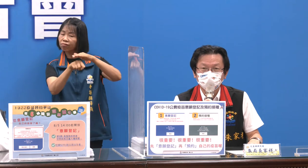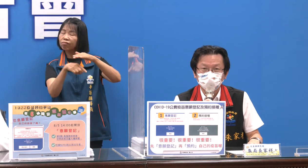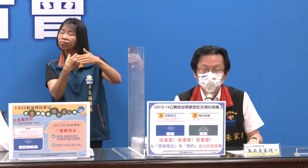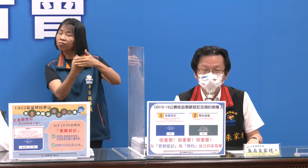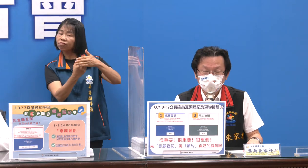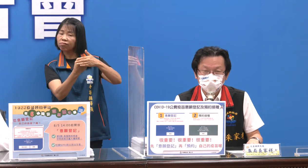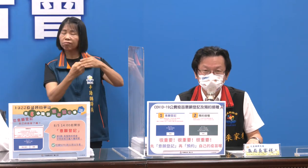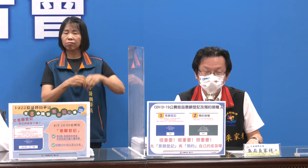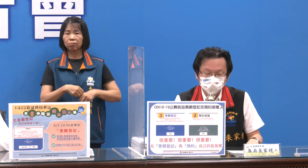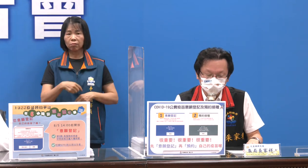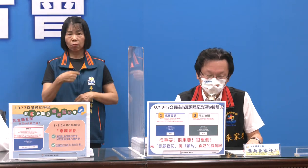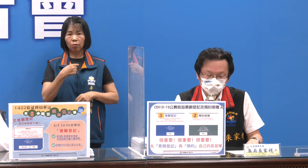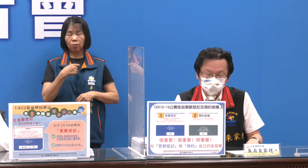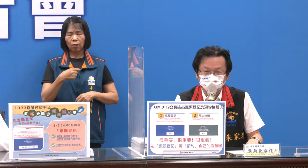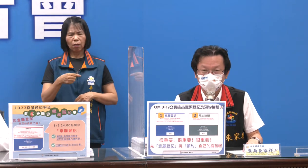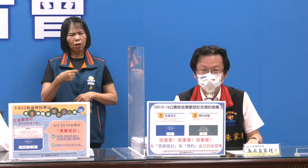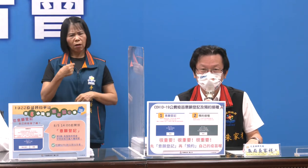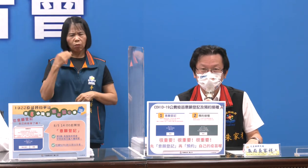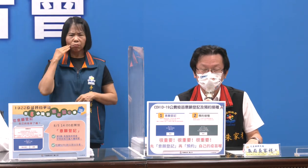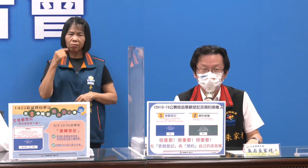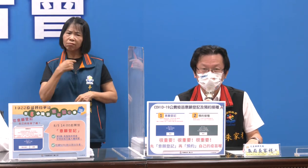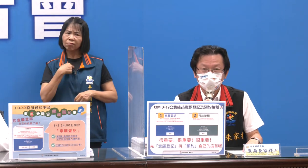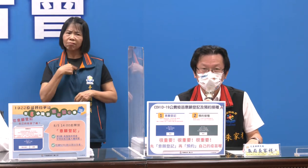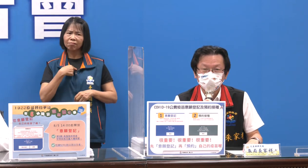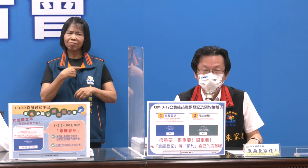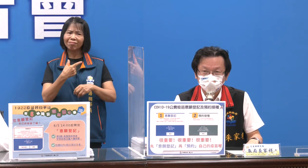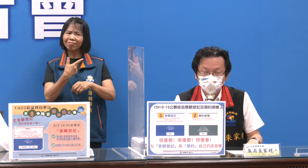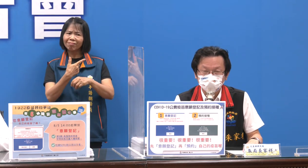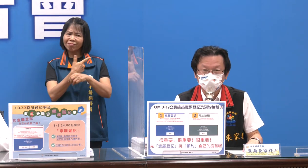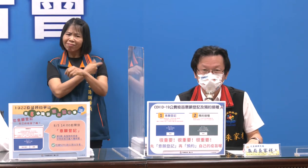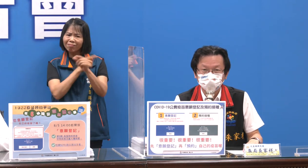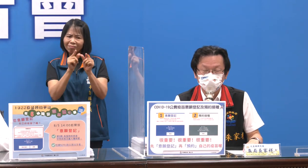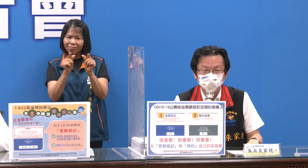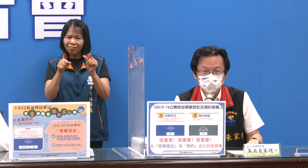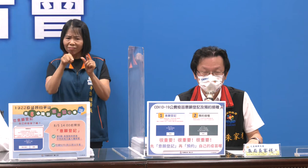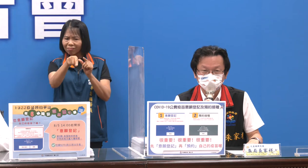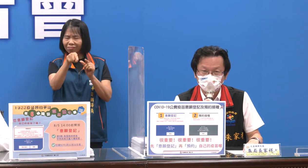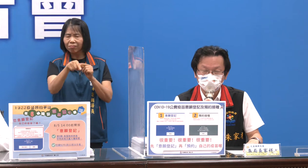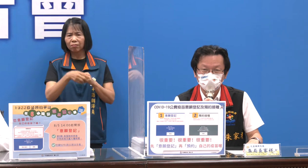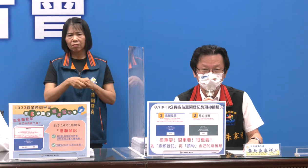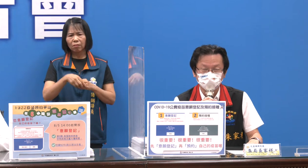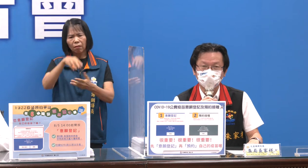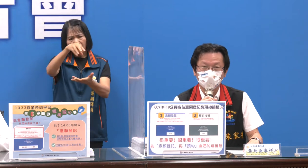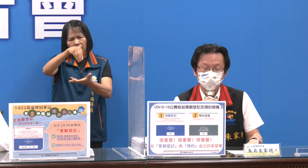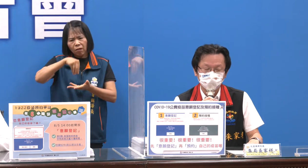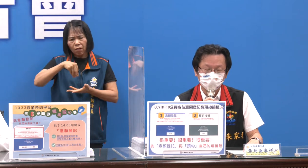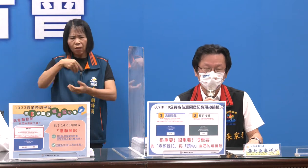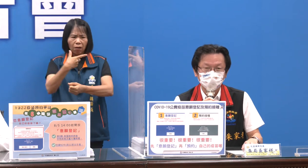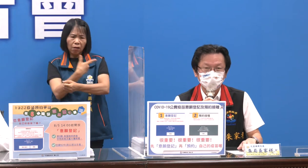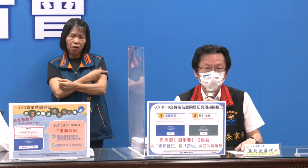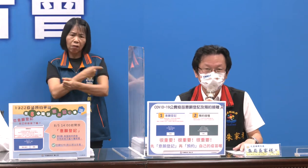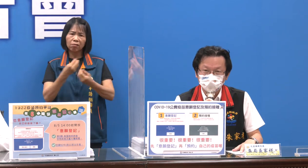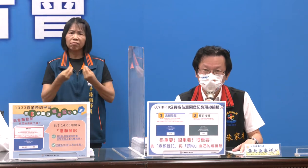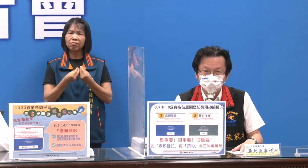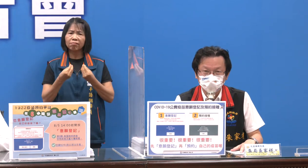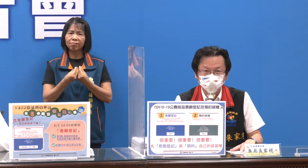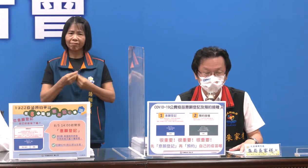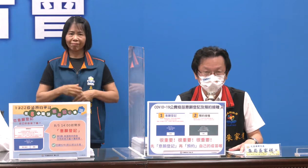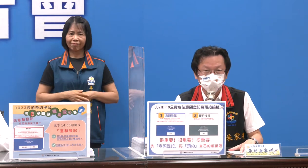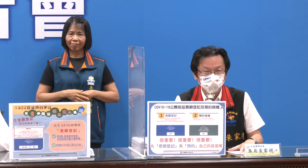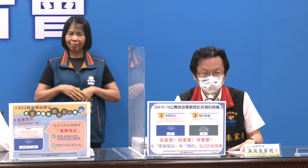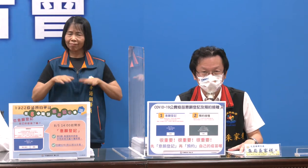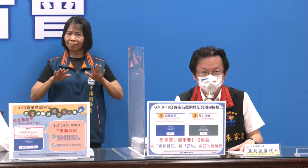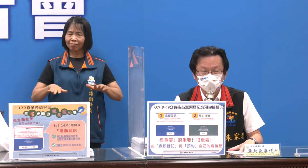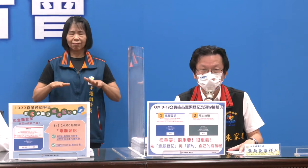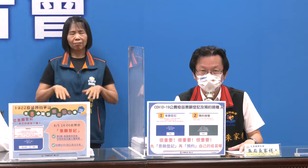那我的疫苗既然在中央库房，那我怎么能够把我的疫苗拿回来给我打？现在目前的